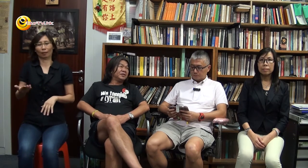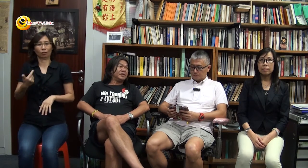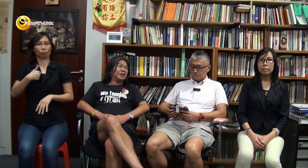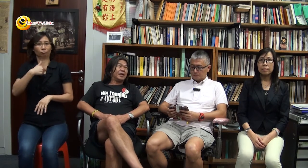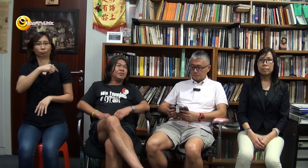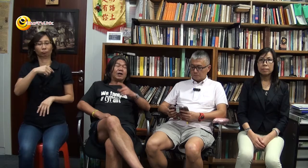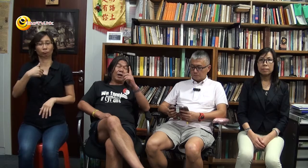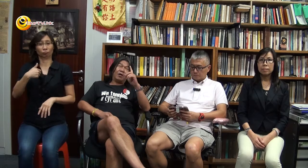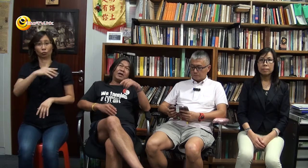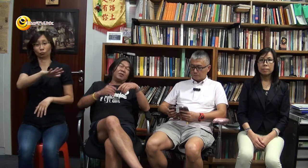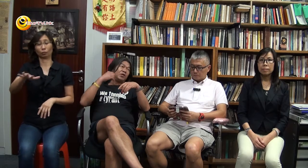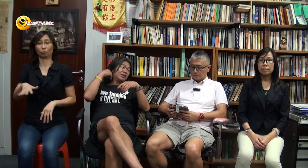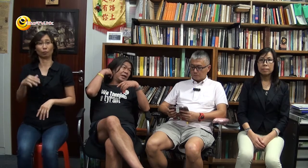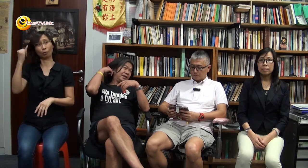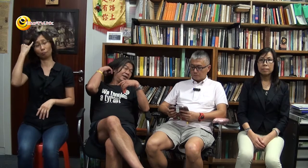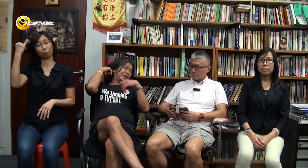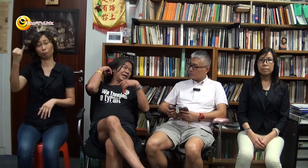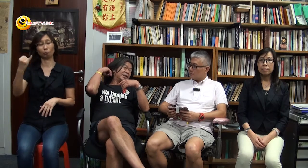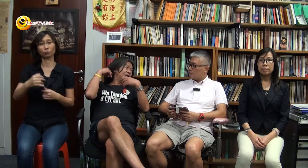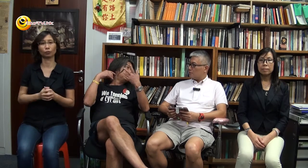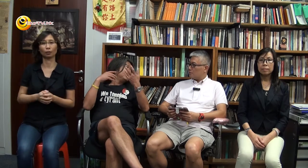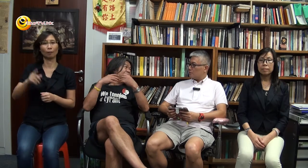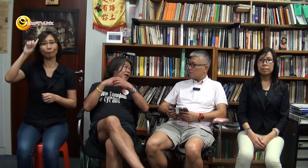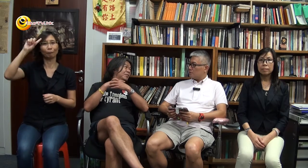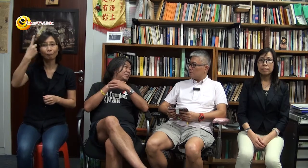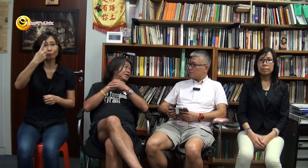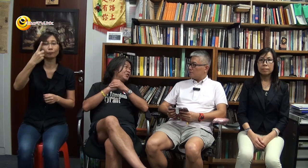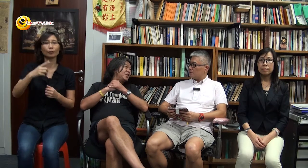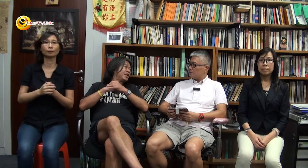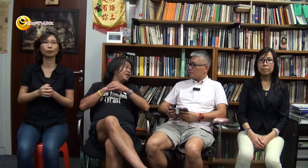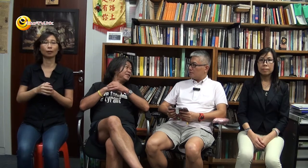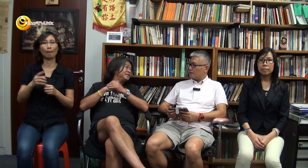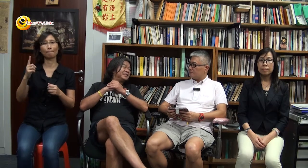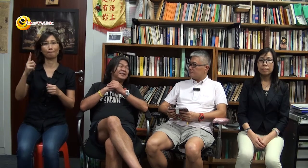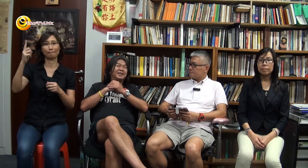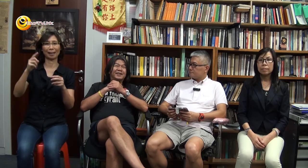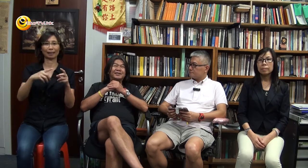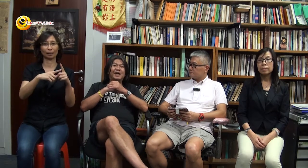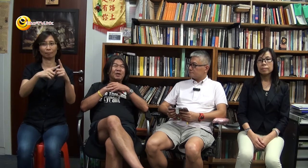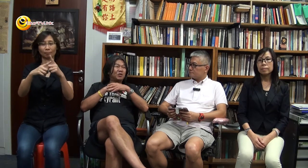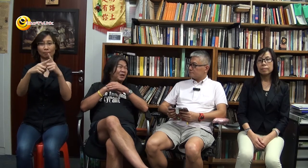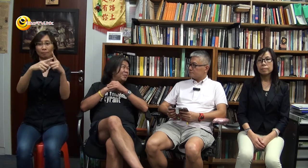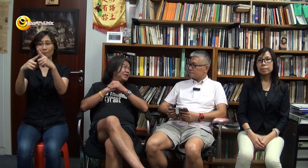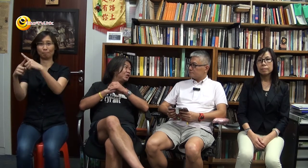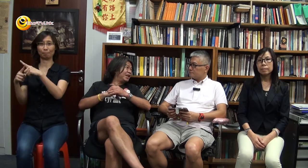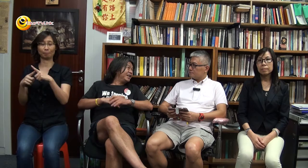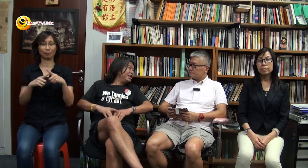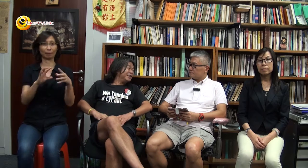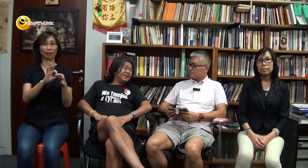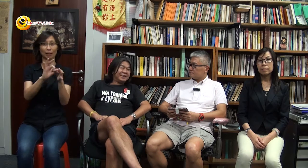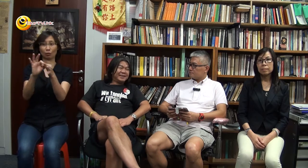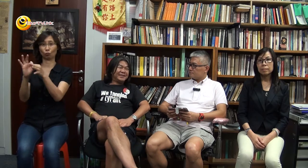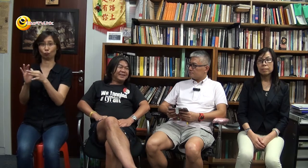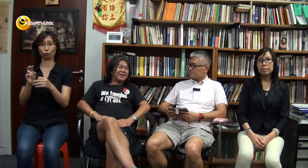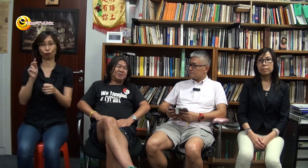到啊。咁而家唯一我哋諗到嘅就係、是。聽日就係民建聯上京啦，即係咪送俾民建聯嘅禮